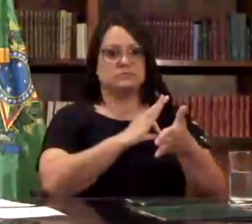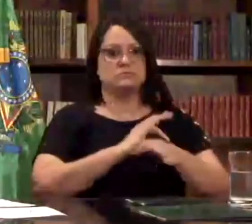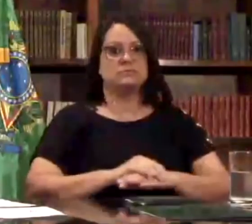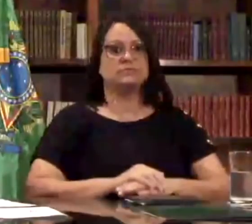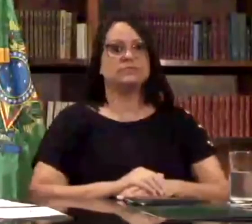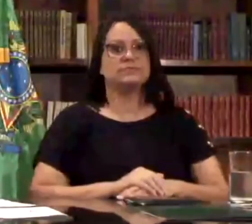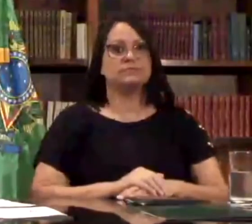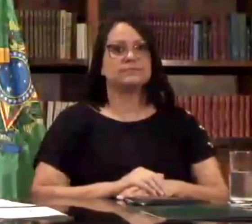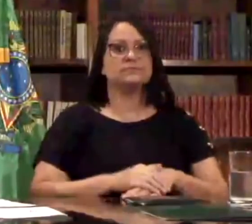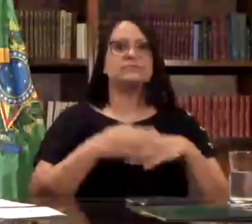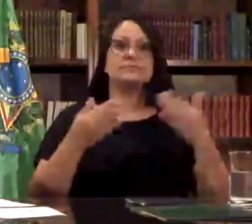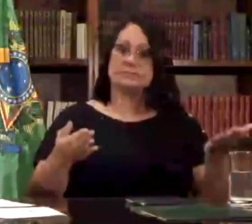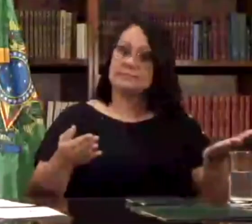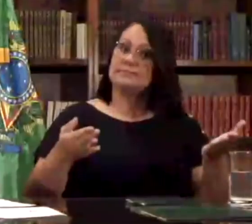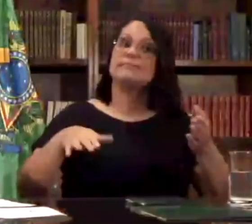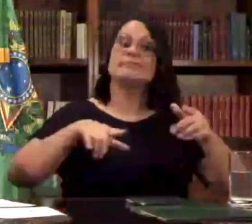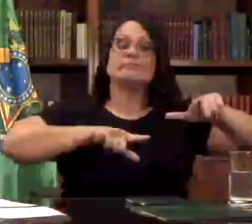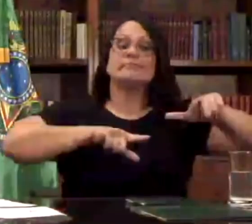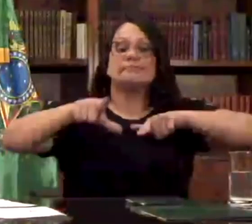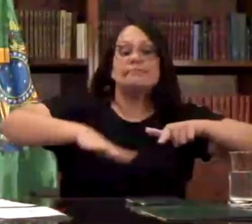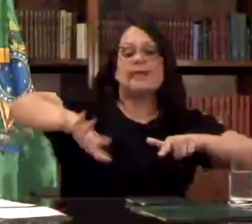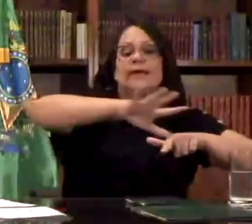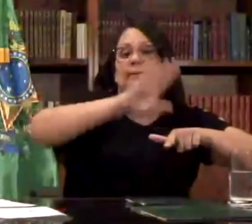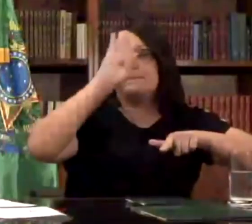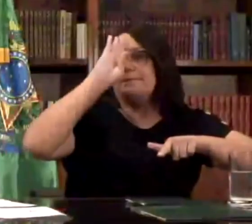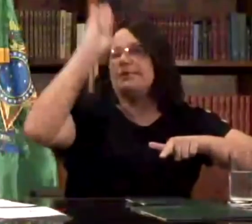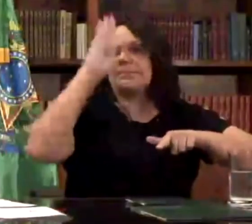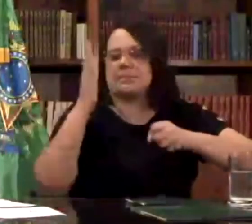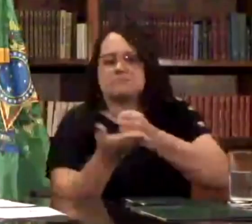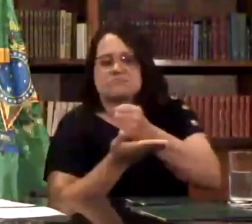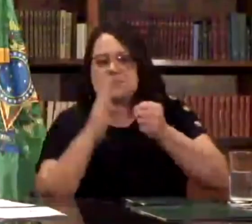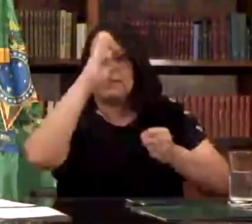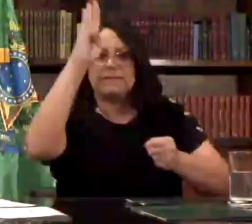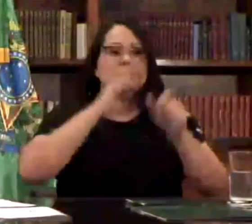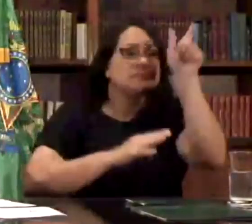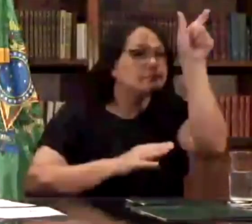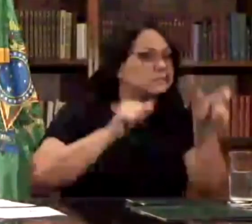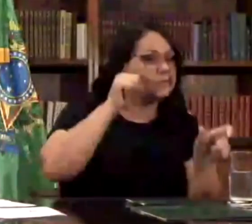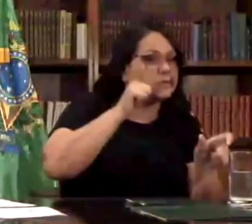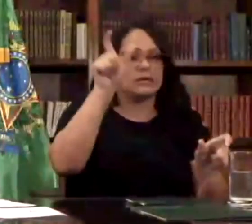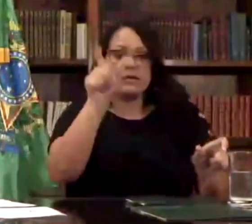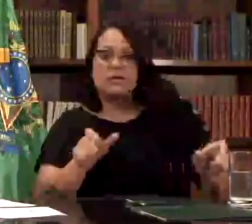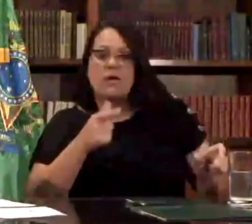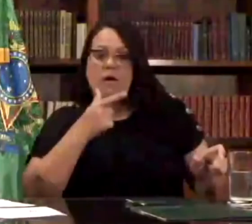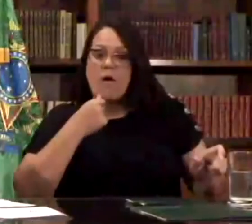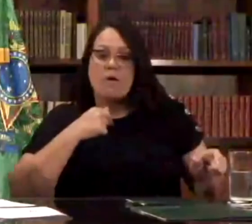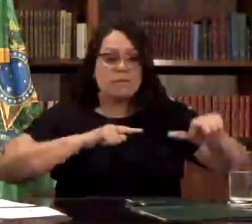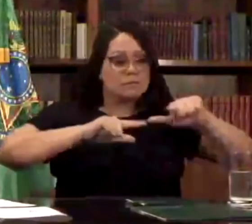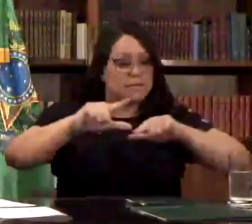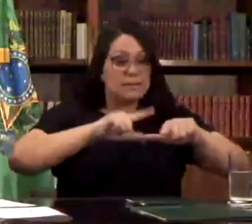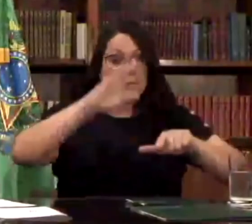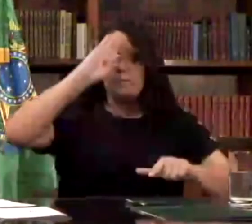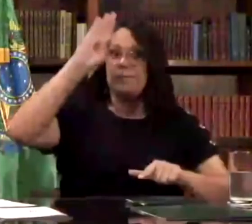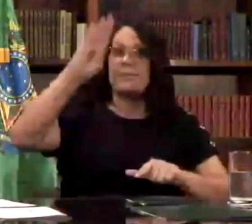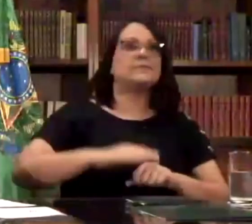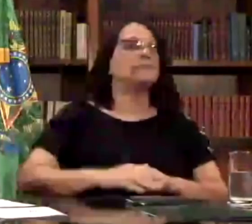considerando atividade essencial, toda aquela exercida pelo homem ou pela mulher, através da